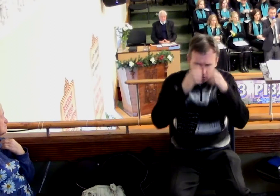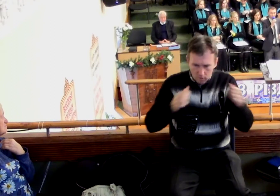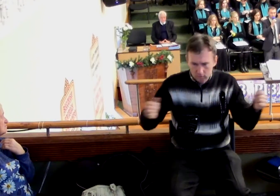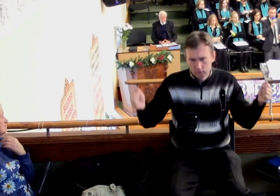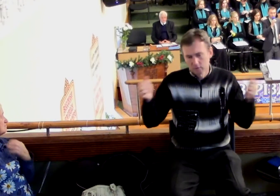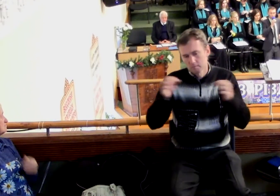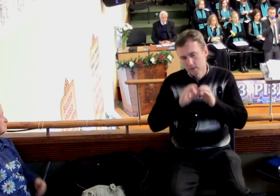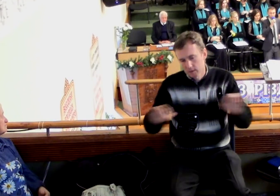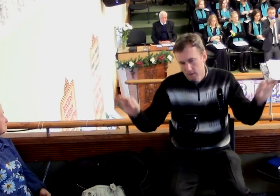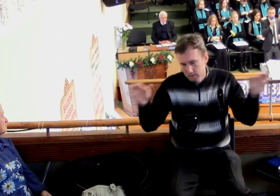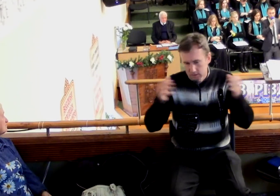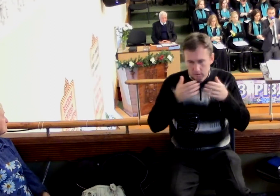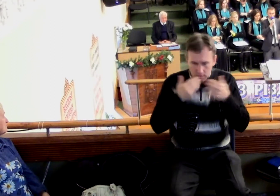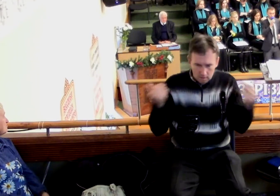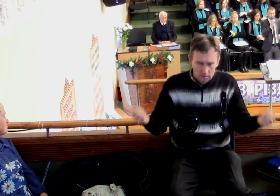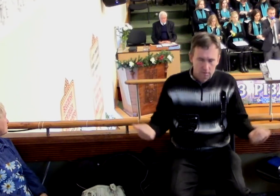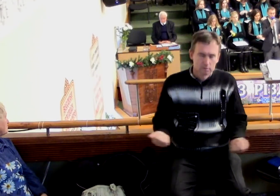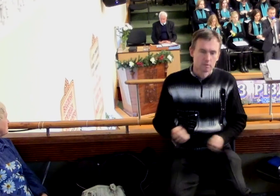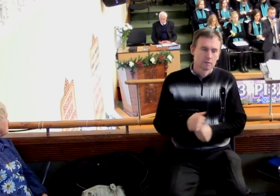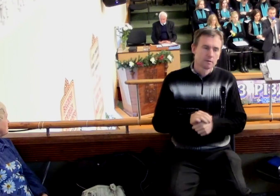нет прекрасней той ночи.